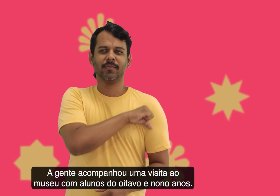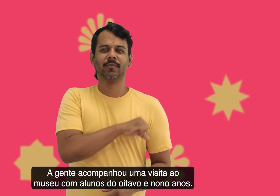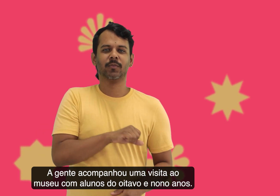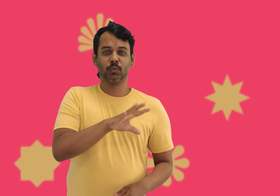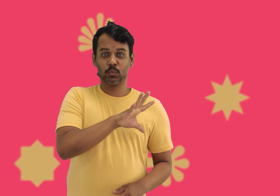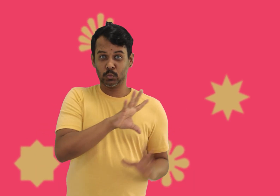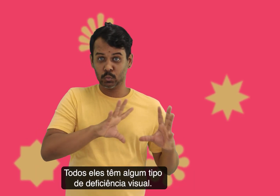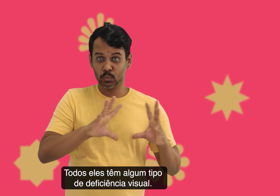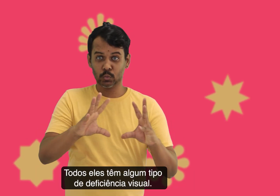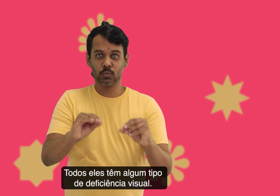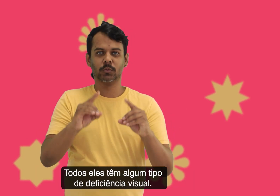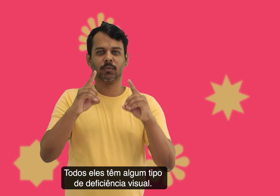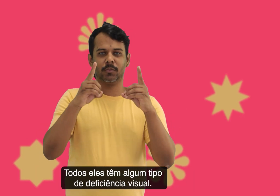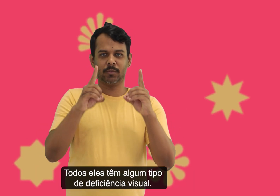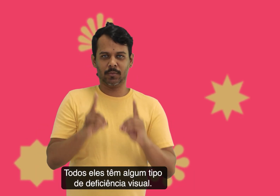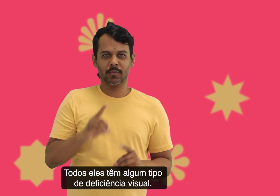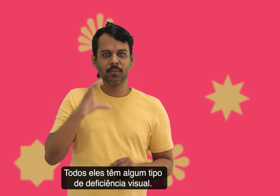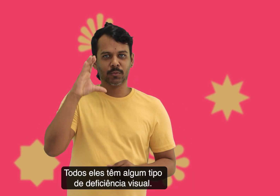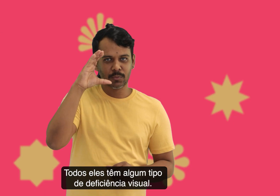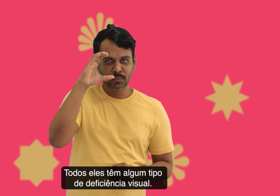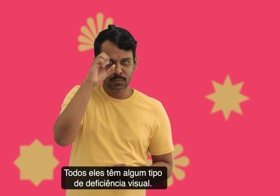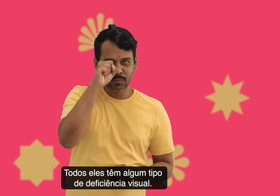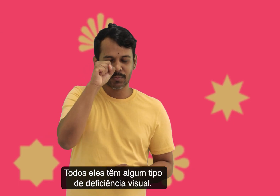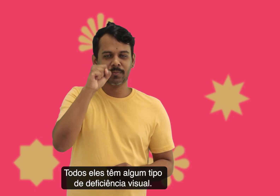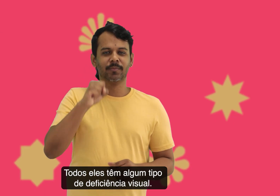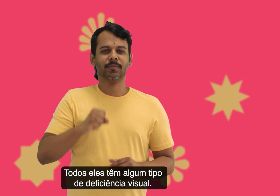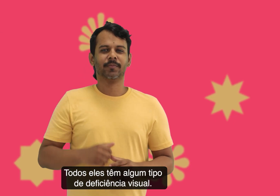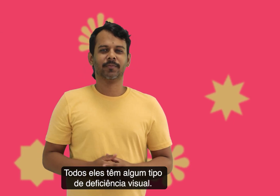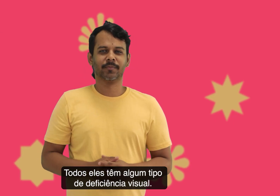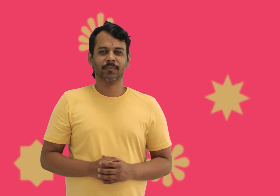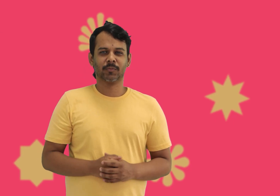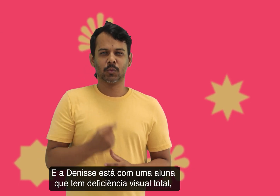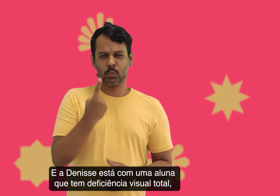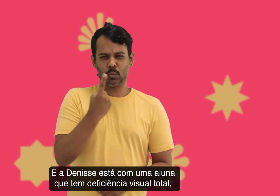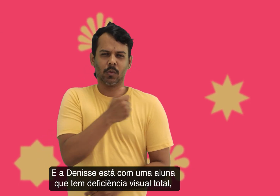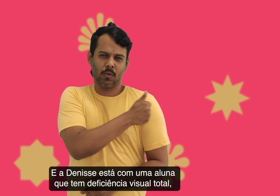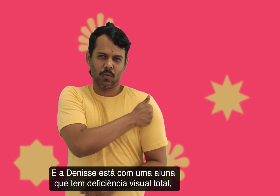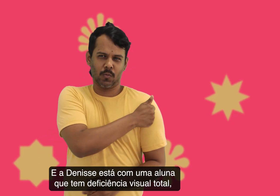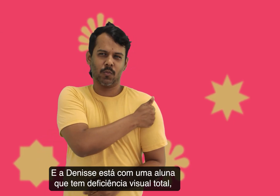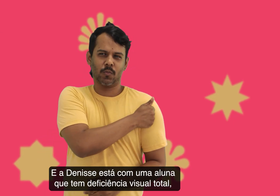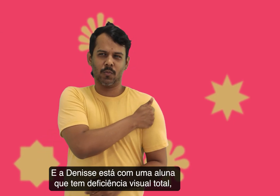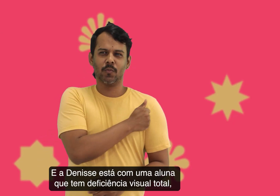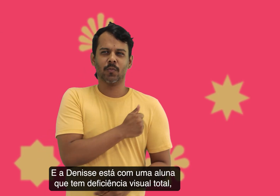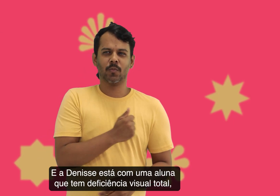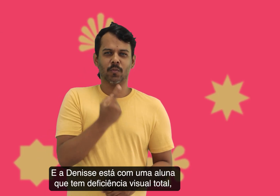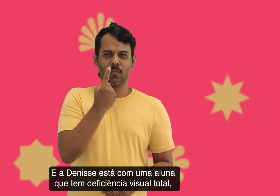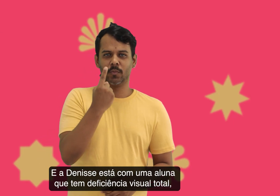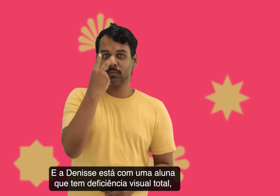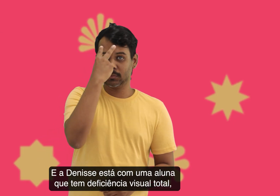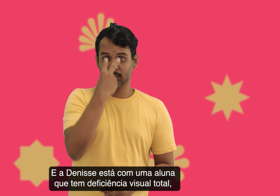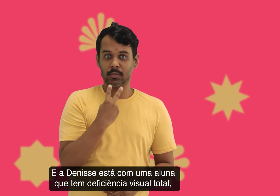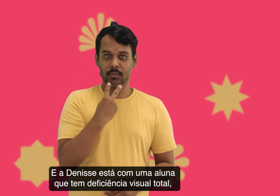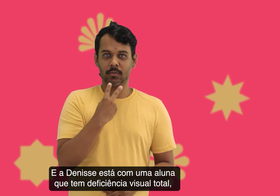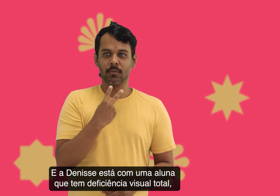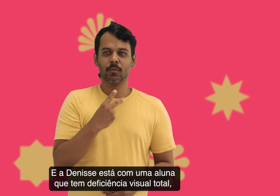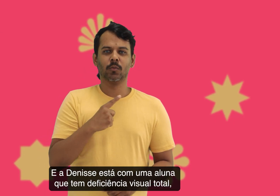9º anos. Todos eles têm algum tipo de deficiência visual. E a Denise tá com uma aluna que tem deficiência visual